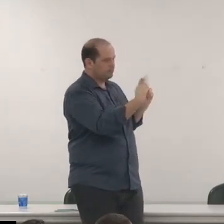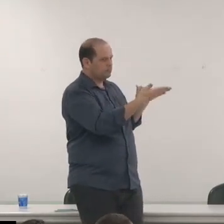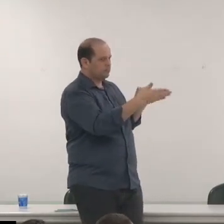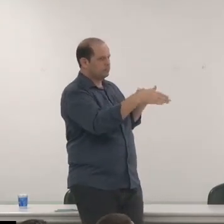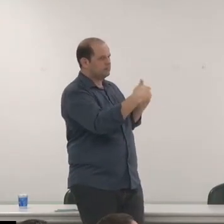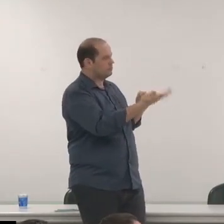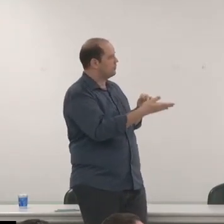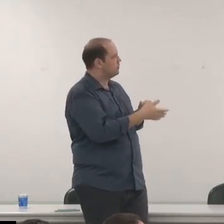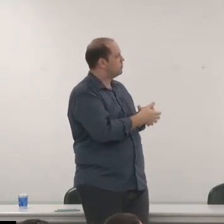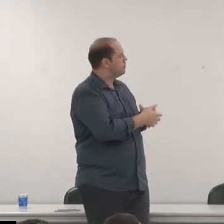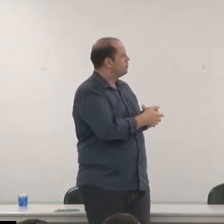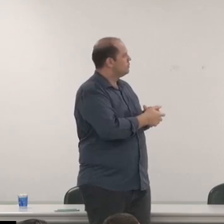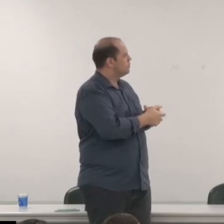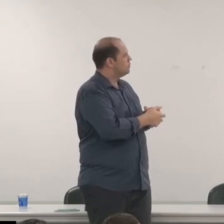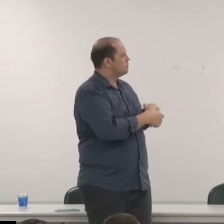passar, por favor, porque eu já falei desse.